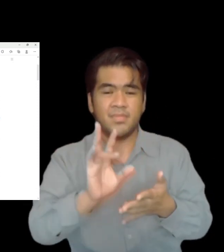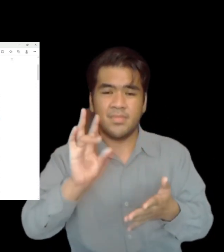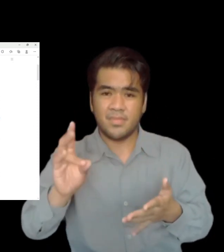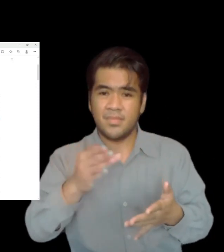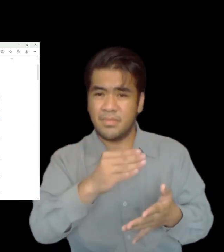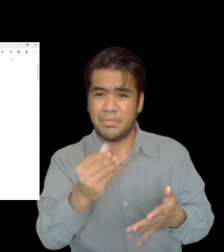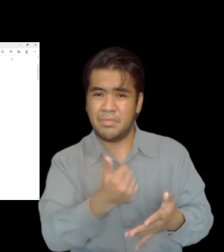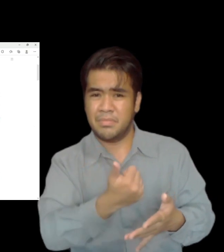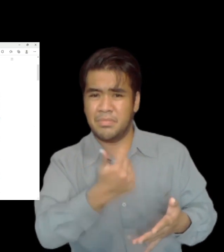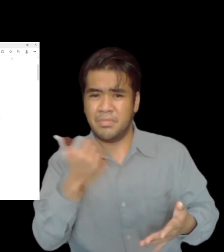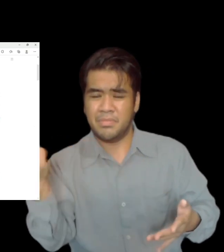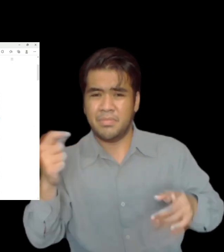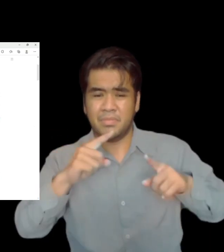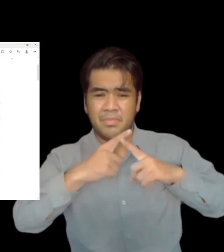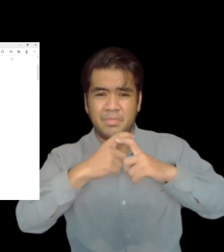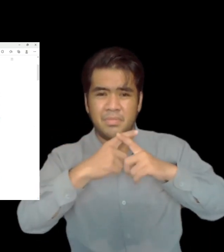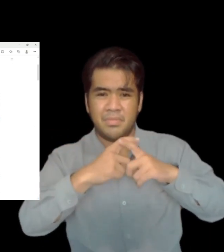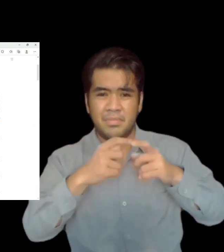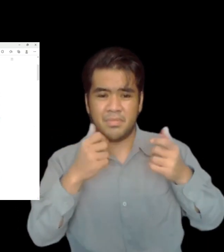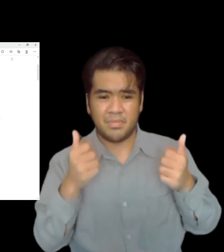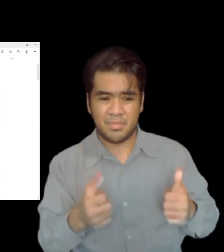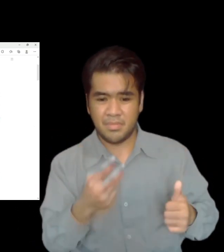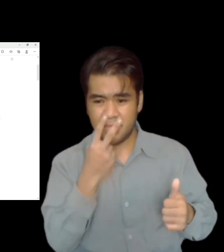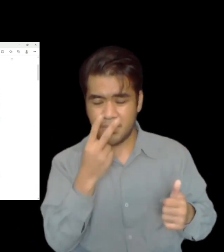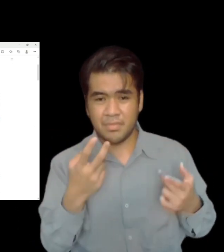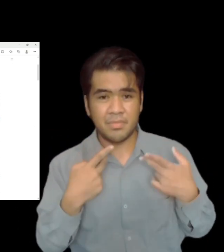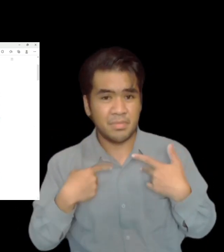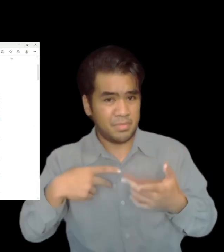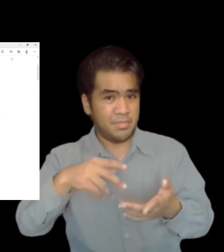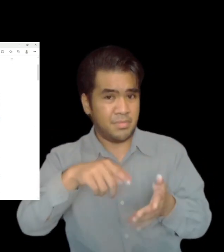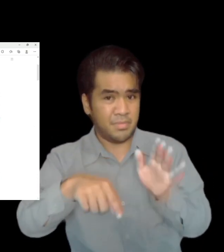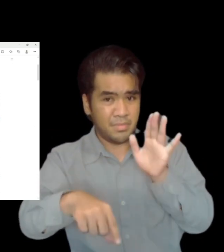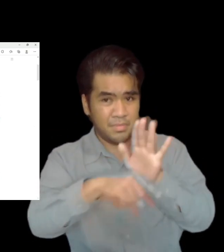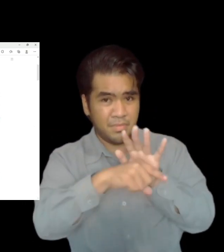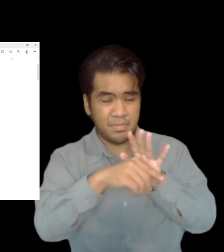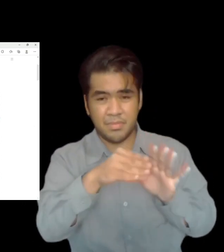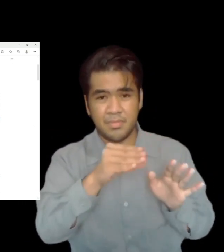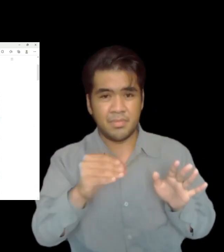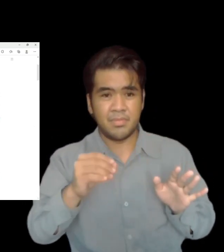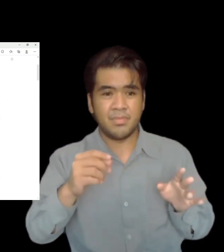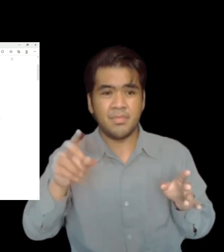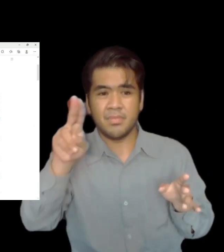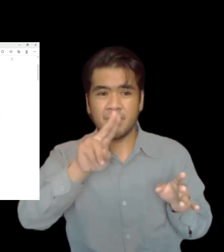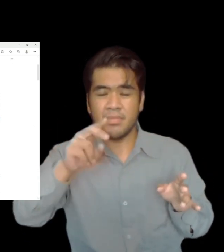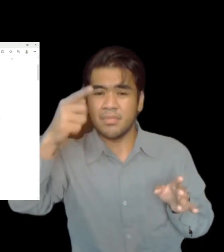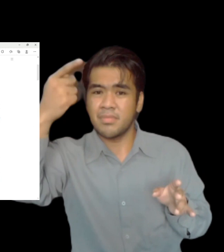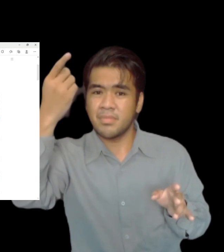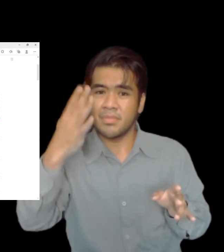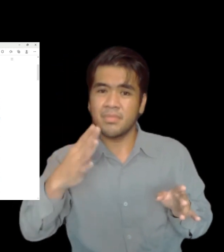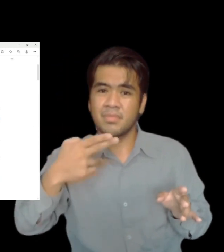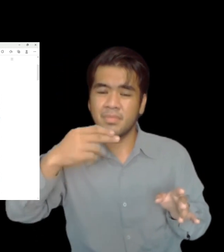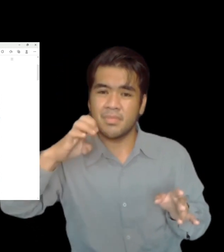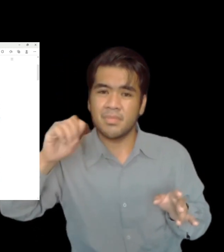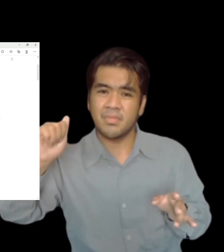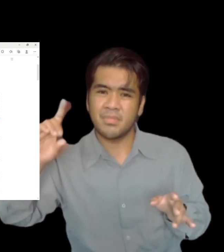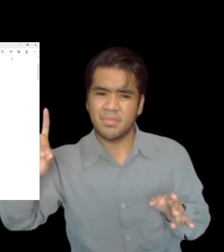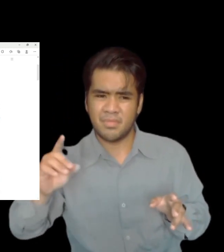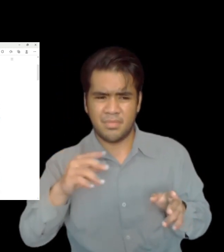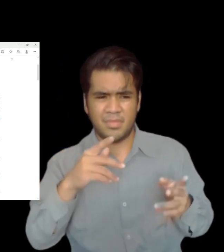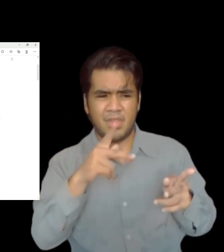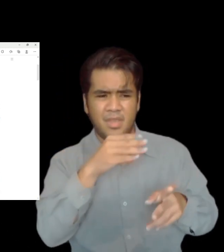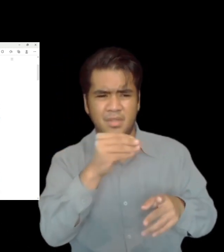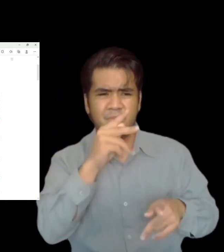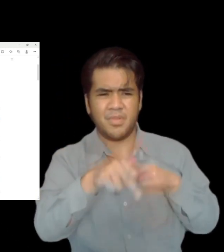verse 7 ng King James Version mula sa ibang mga salin, ay mapapansin ninyong binawasan nila ito upang mawala ang Godhead at